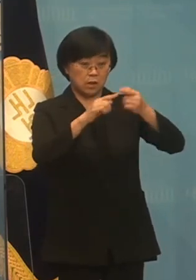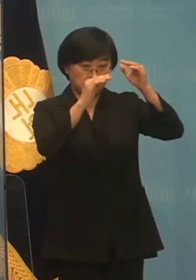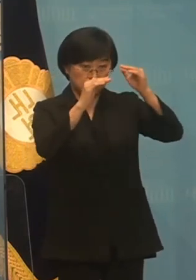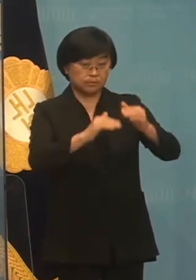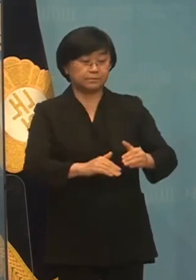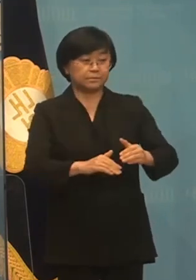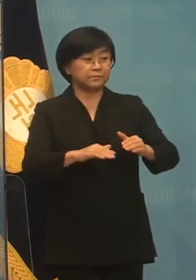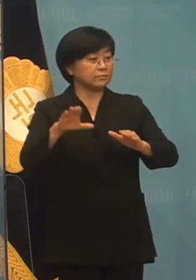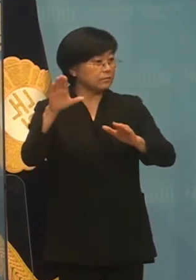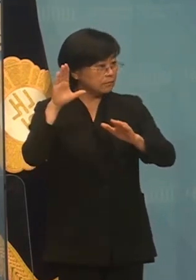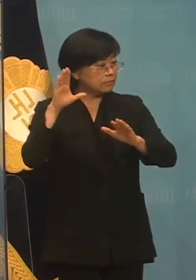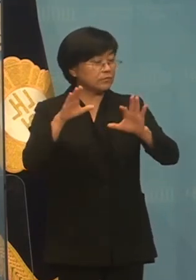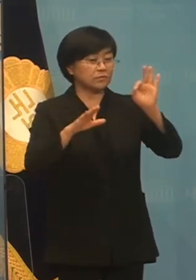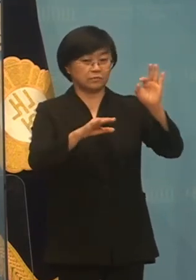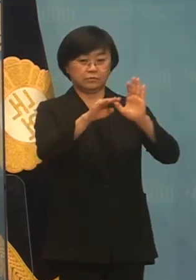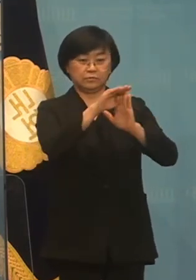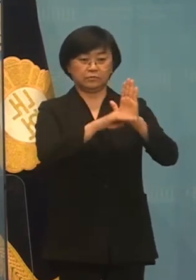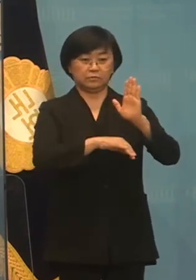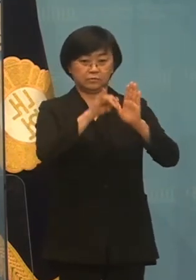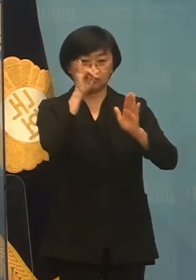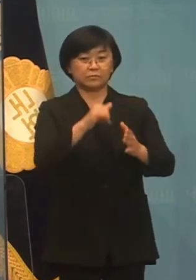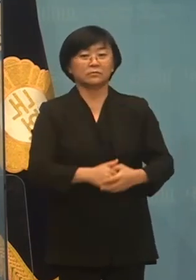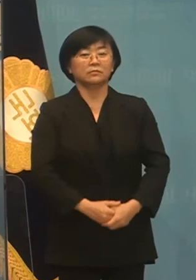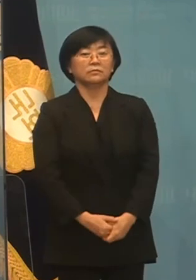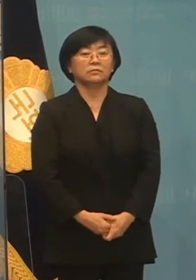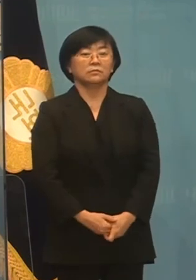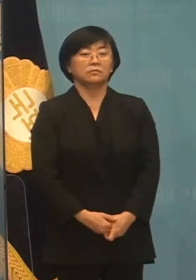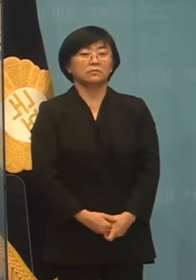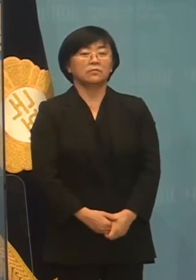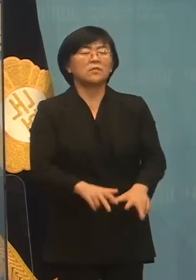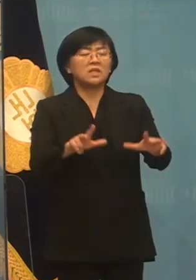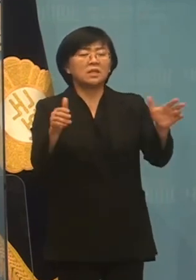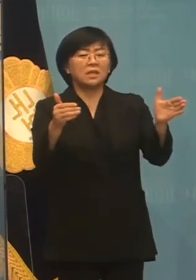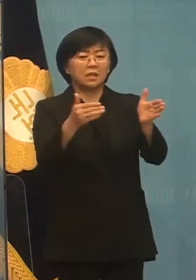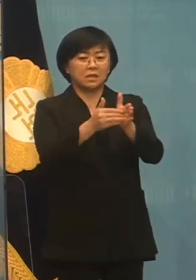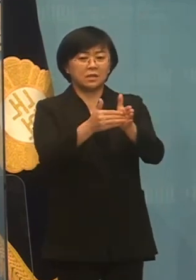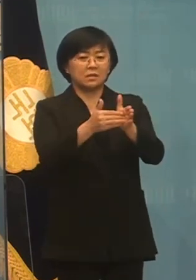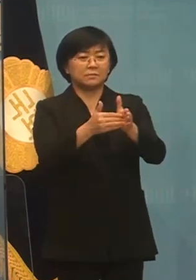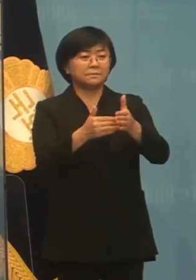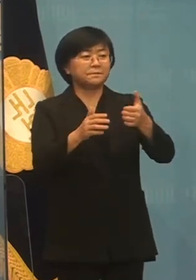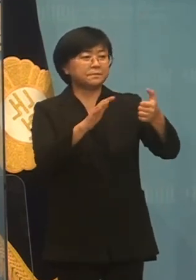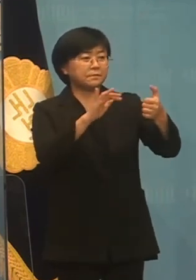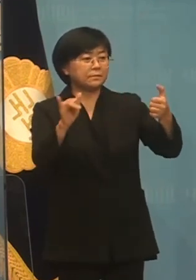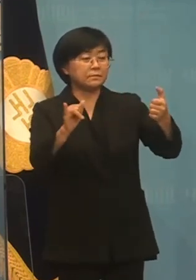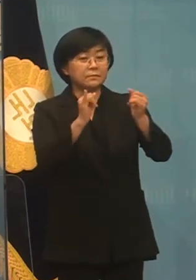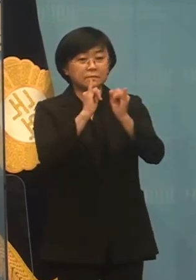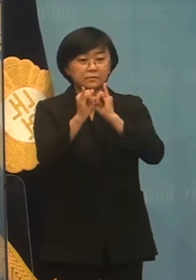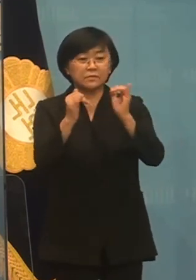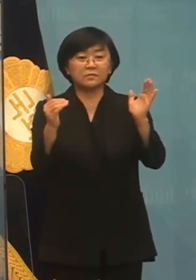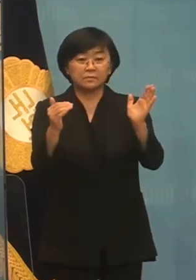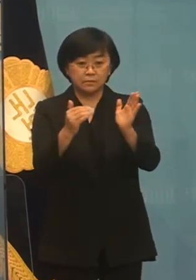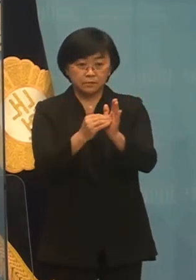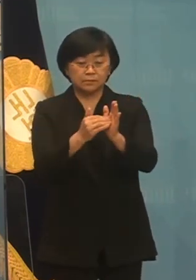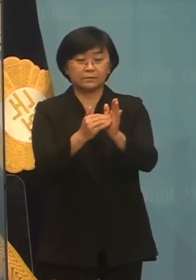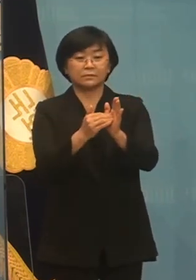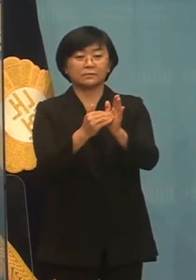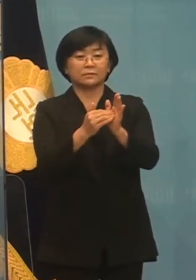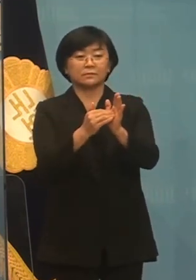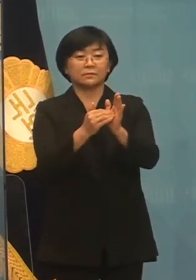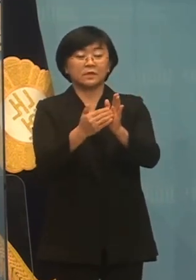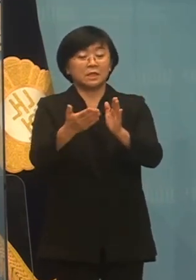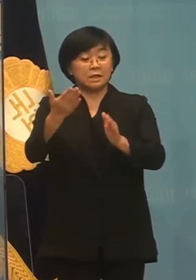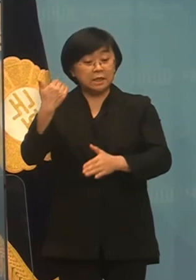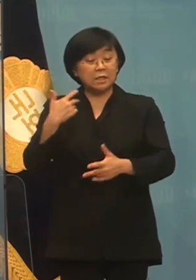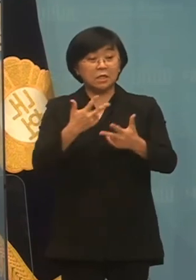있는 10가지 질문으로 구성하였습니다. 이제까지 한 50여 명의 인터뷰를 이미 진행했습니다.